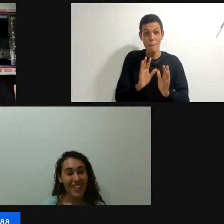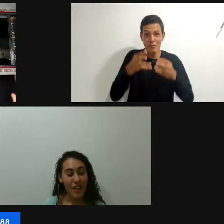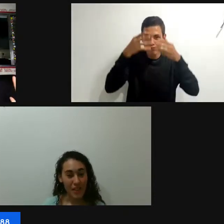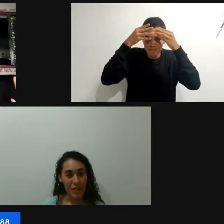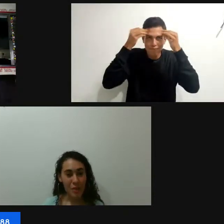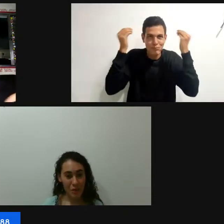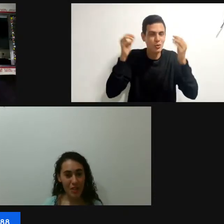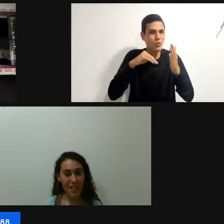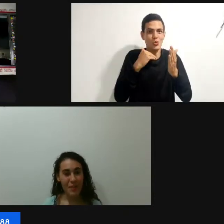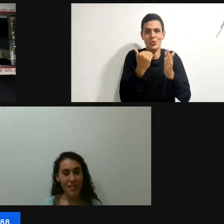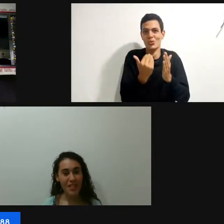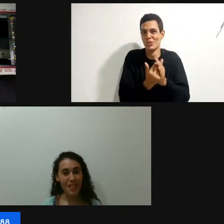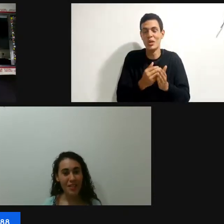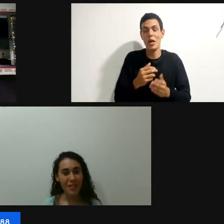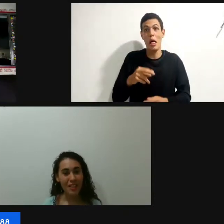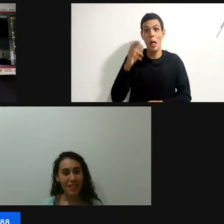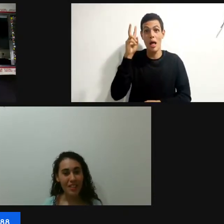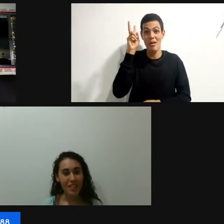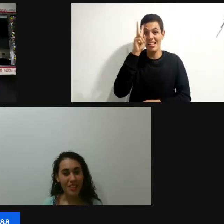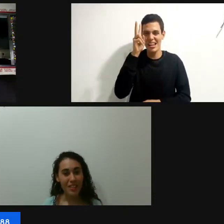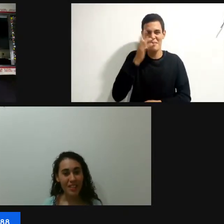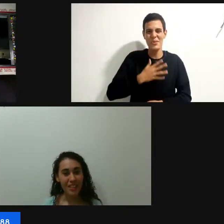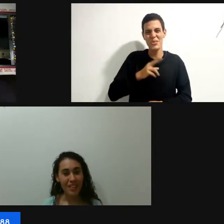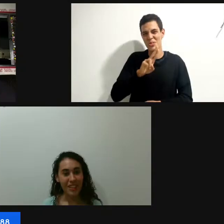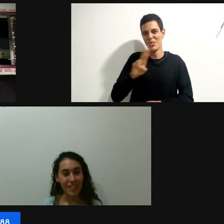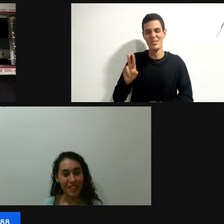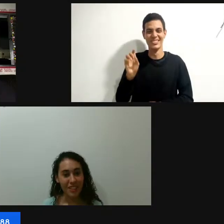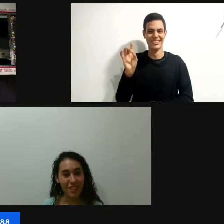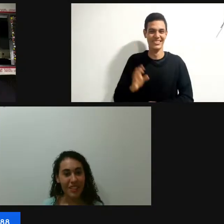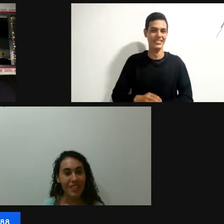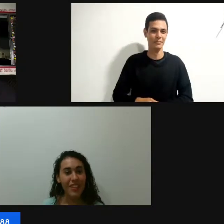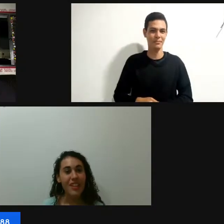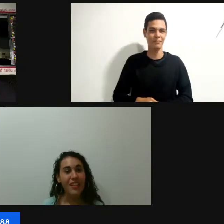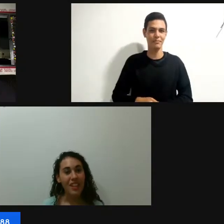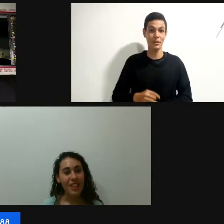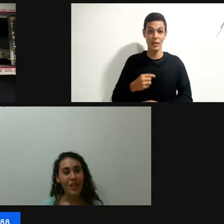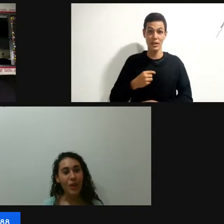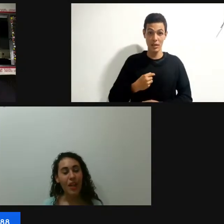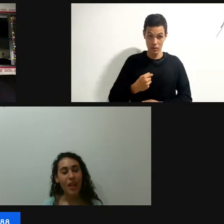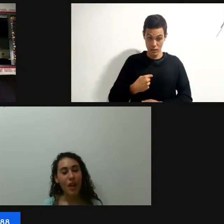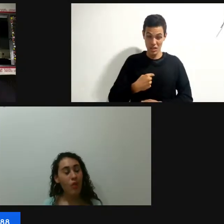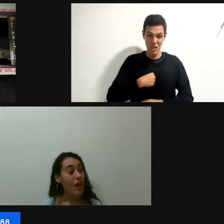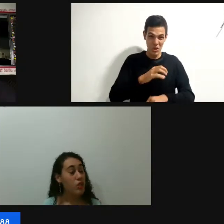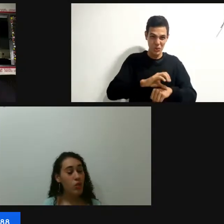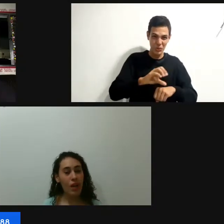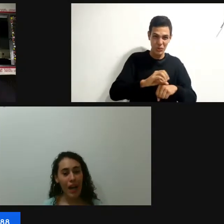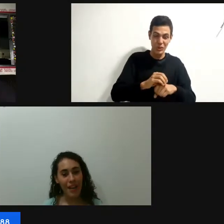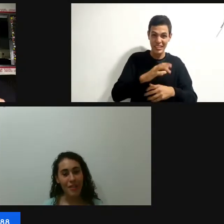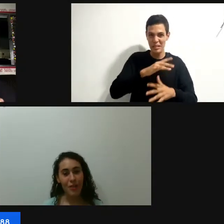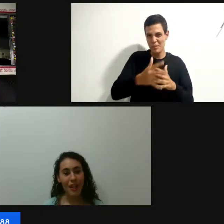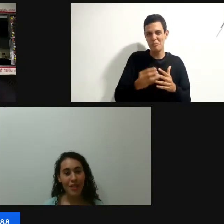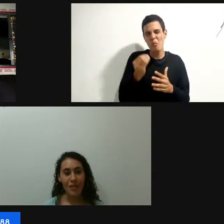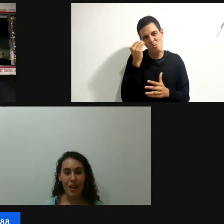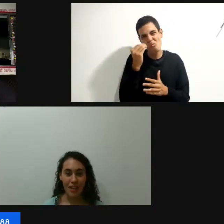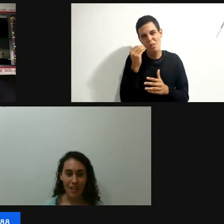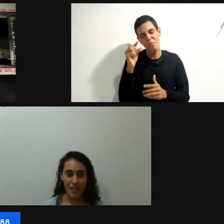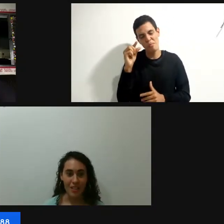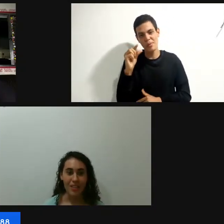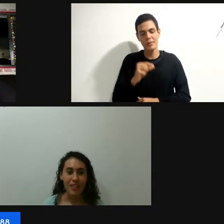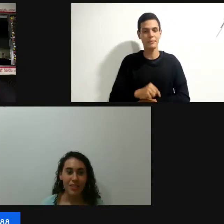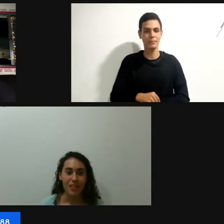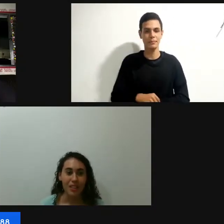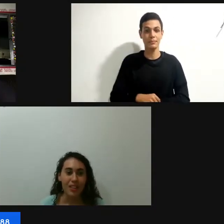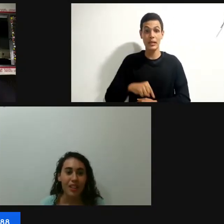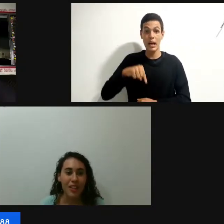Só lembro o meu nome. Libras, então? Tentei. Então, eu faço no CAIS, no caso, aqui.